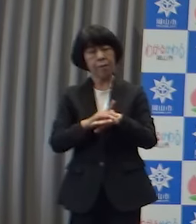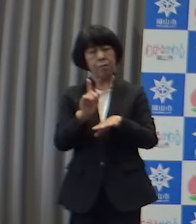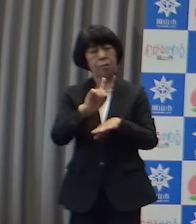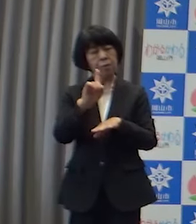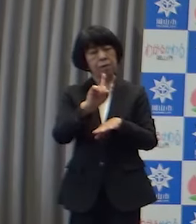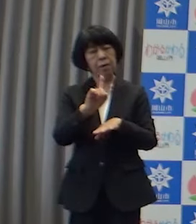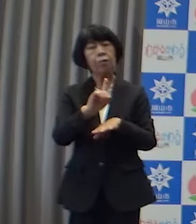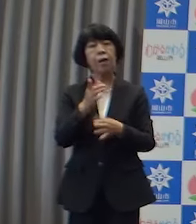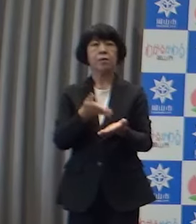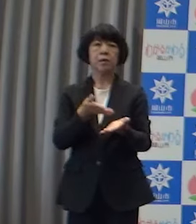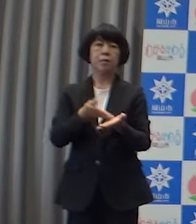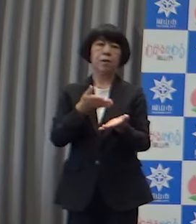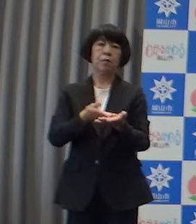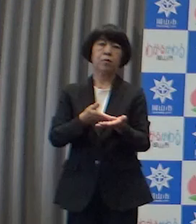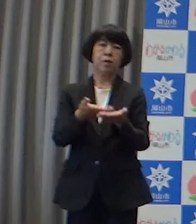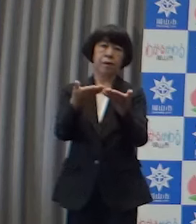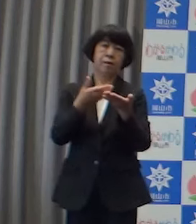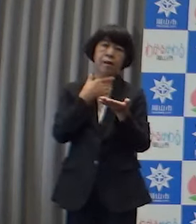ね、